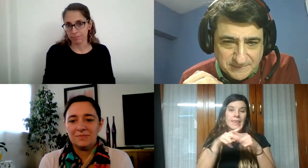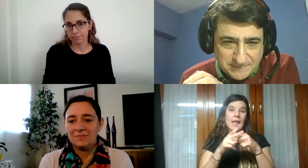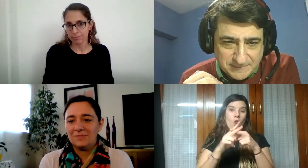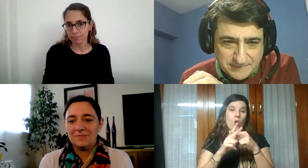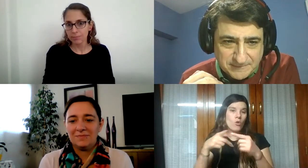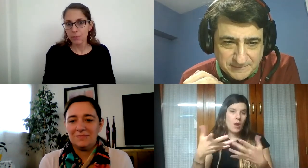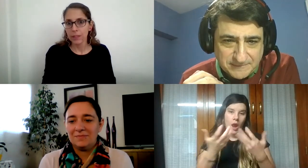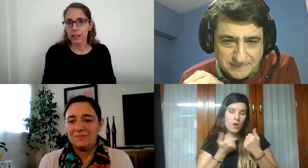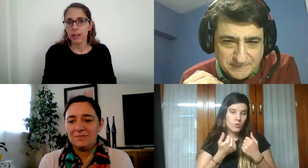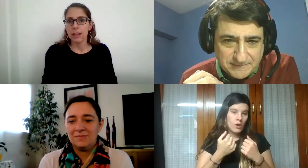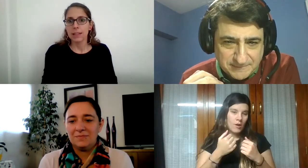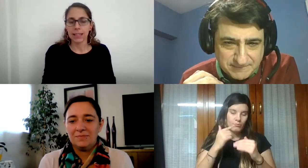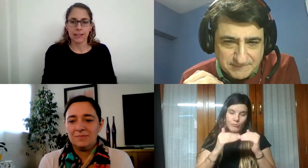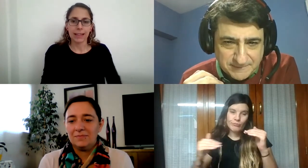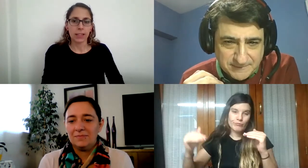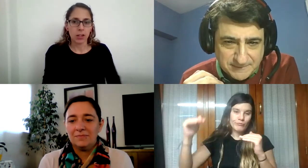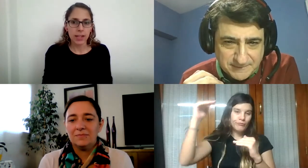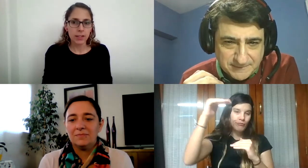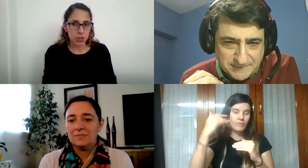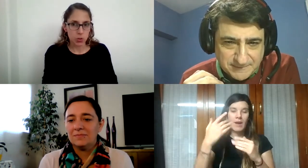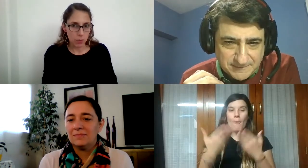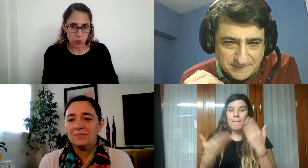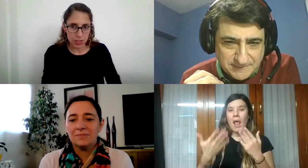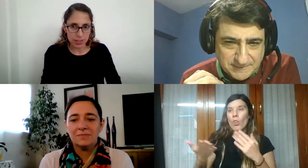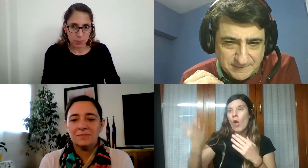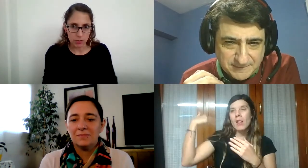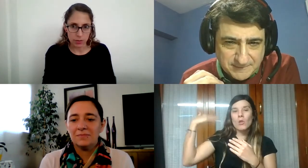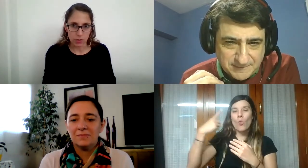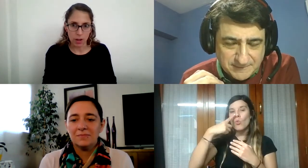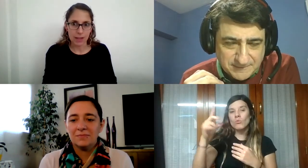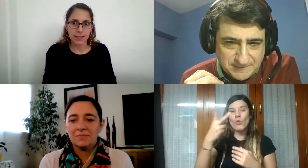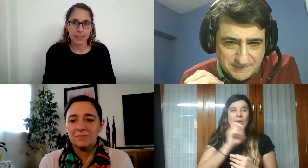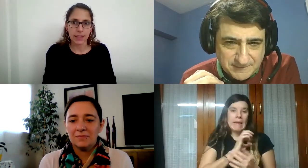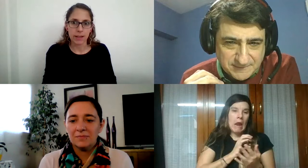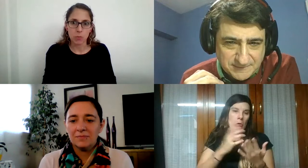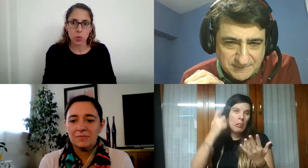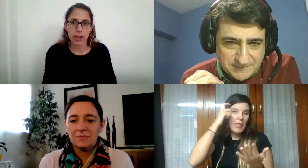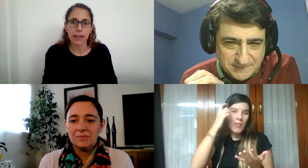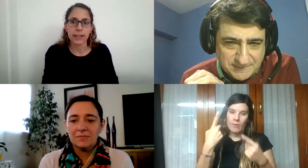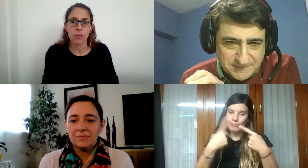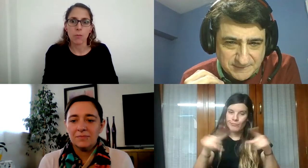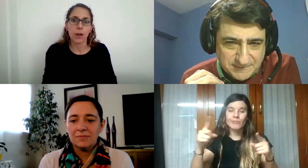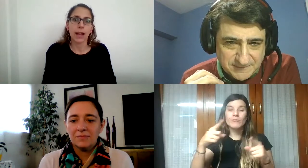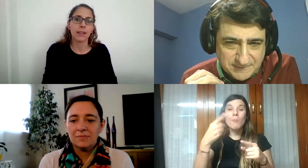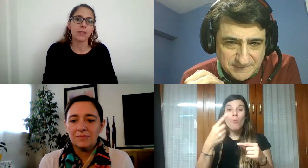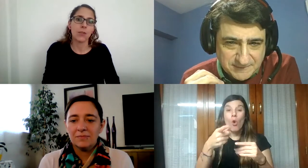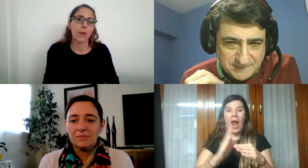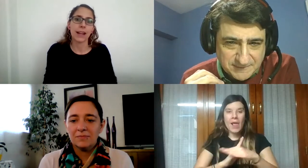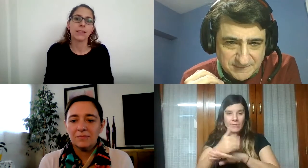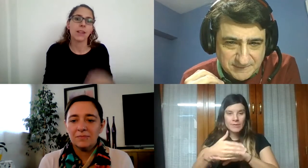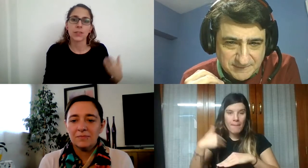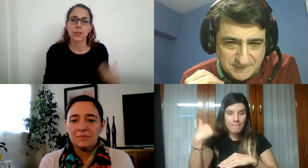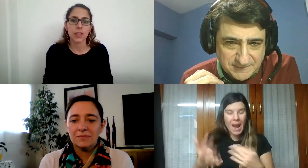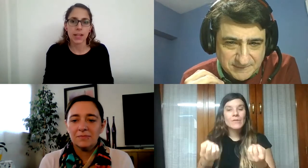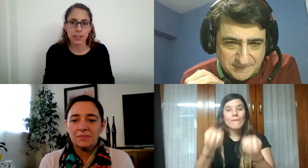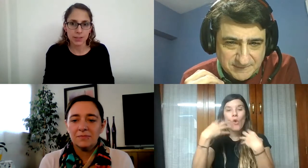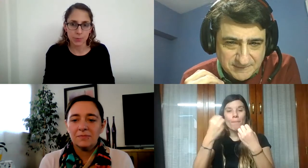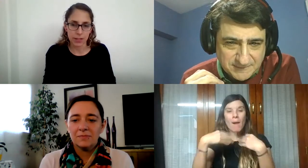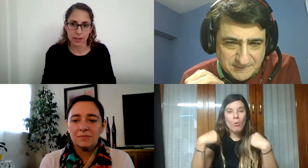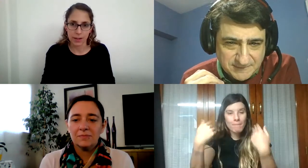Sí. Sí, la tecnología nos ayuda muchísimo, es un avance muy grande. Comparando hace